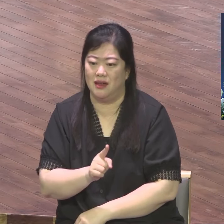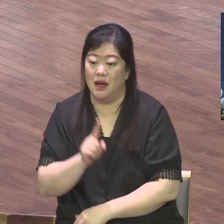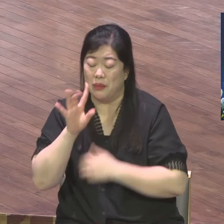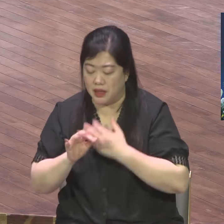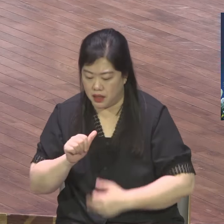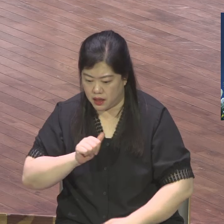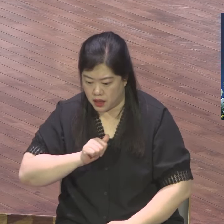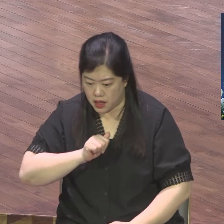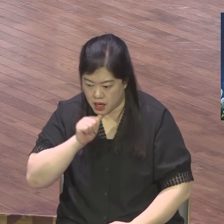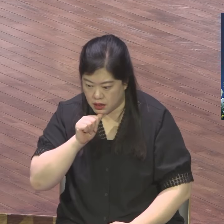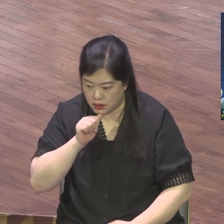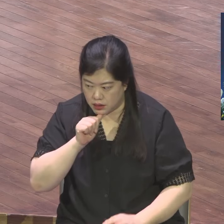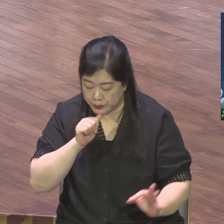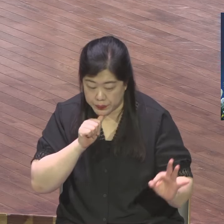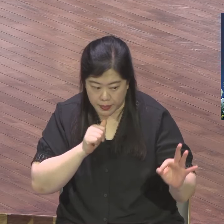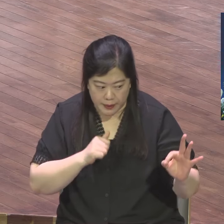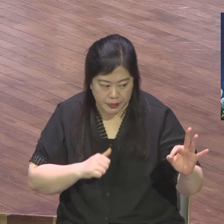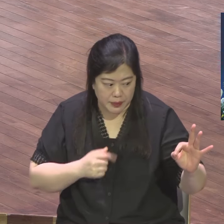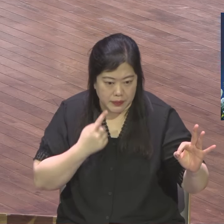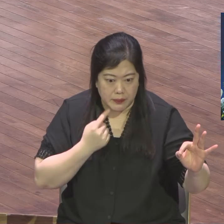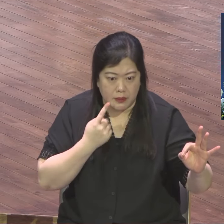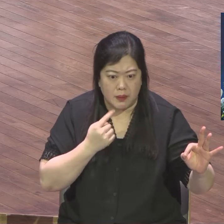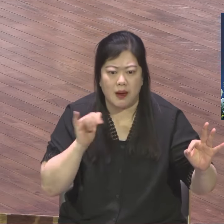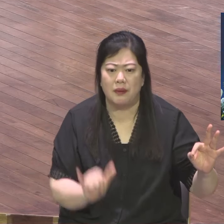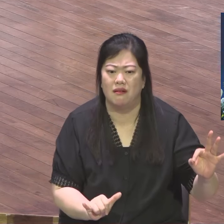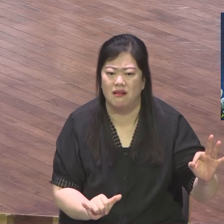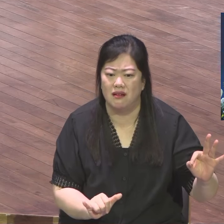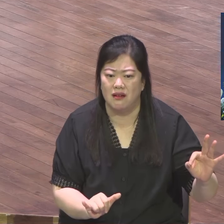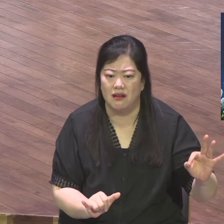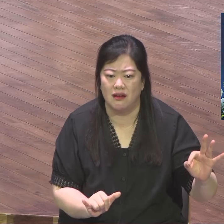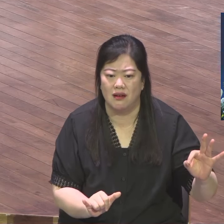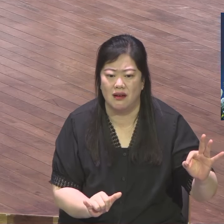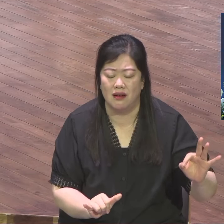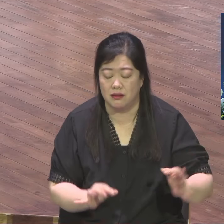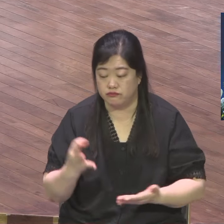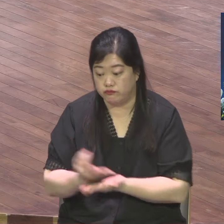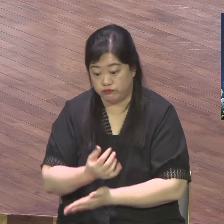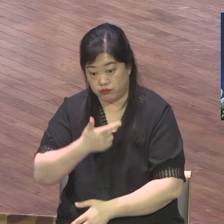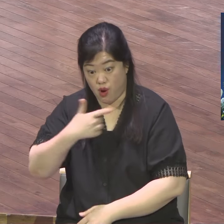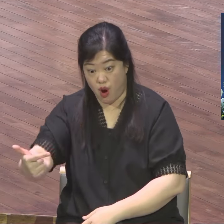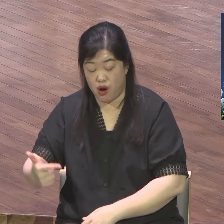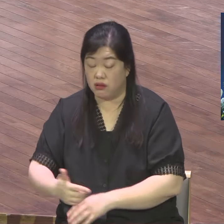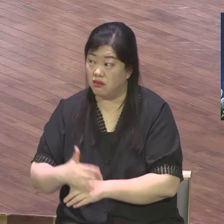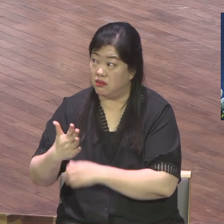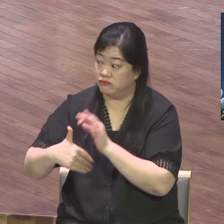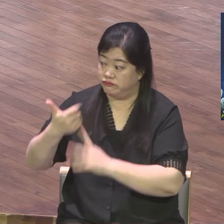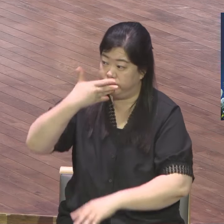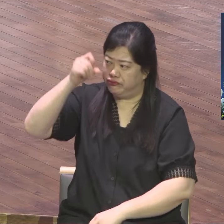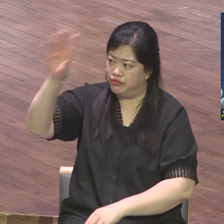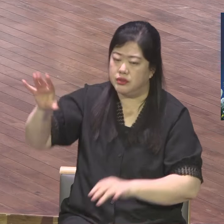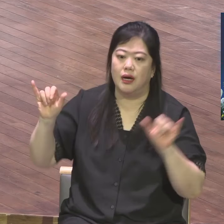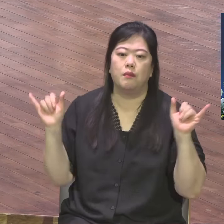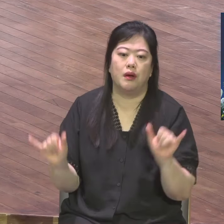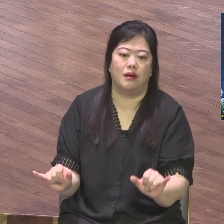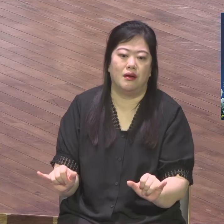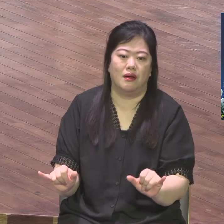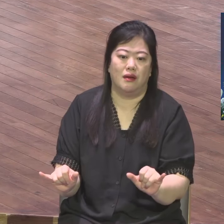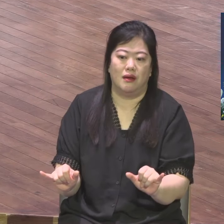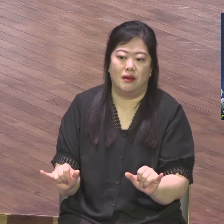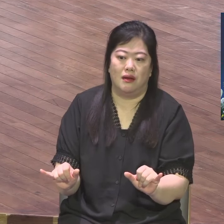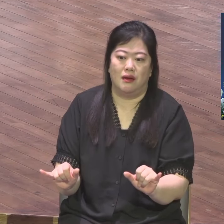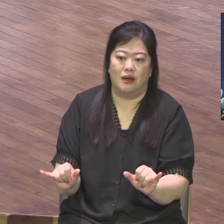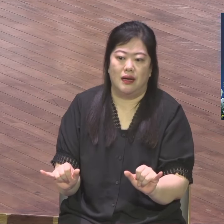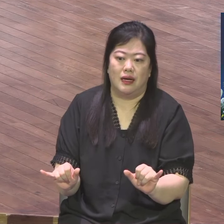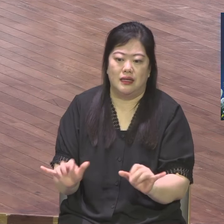하지 말라는 기도를 하잖아요. 내가 너무 어려워져서 하나님께 드려야 되는데 드리고 싶어도 드리지 못하면 이